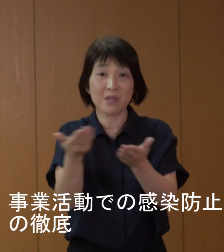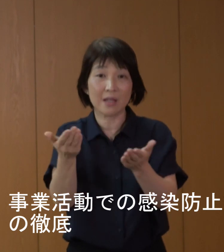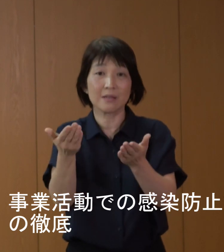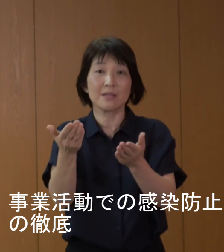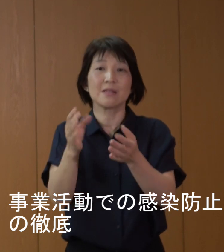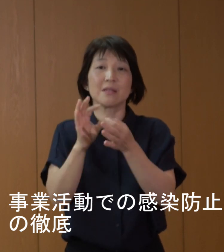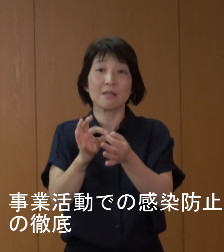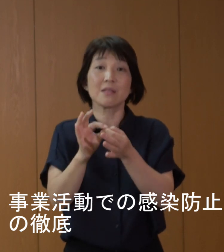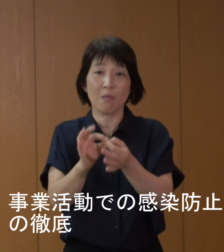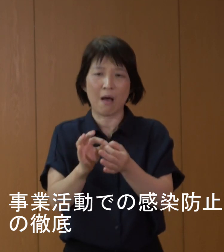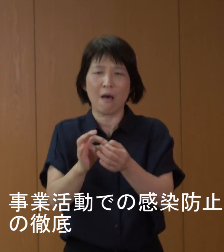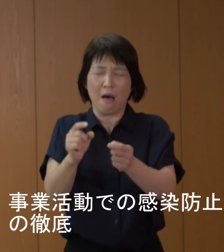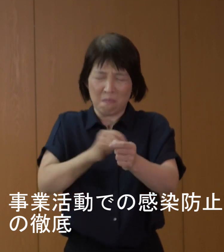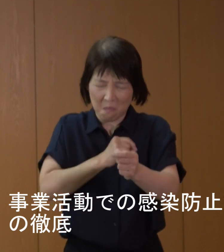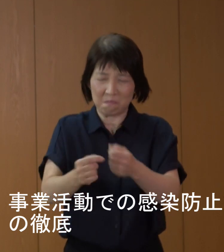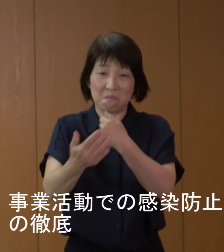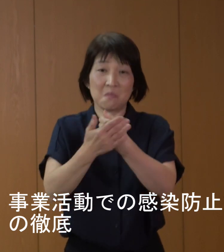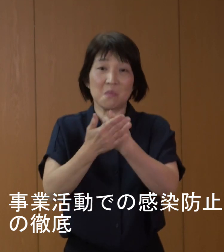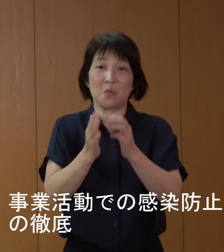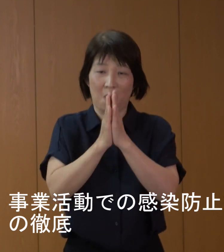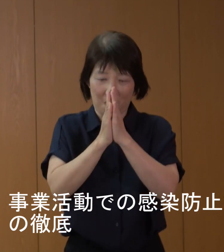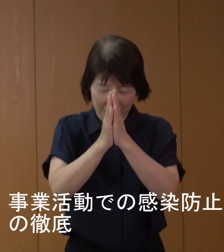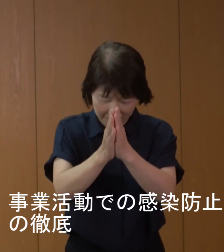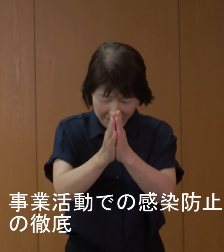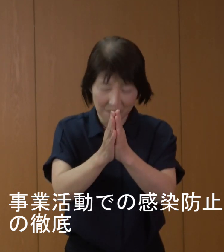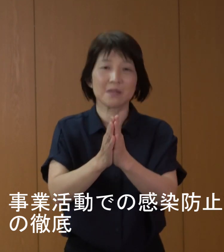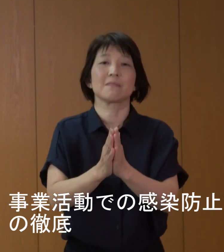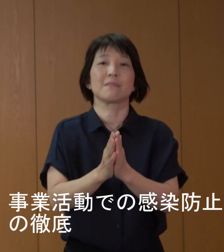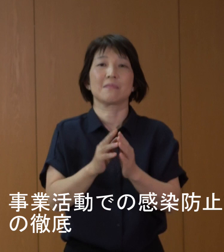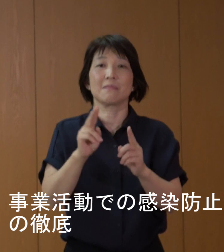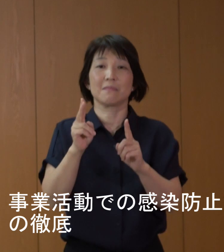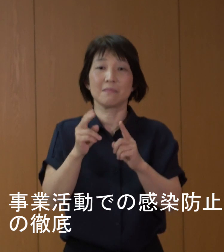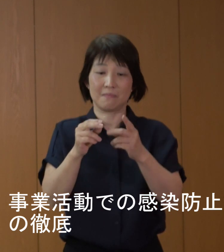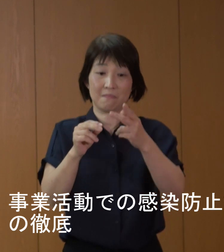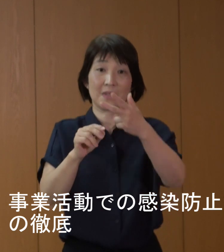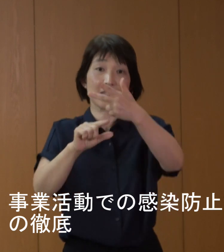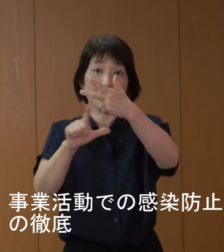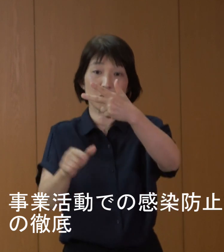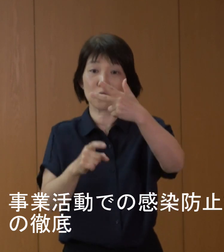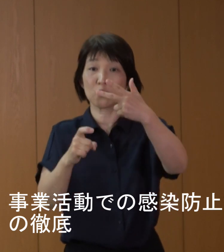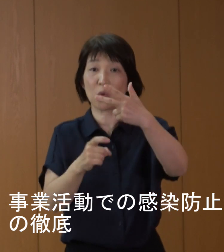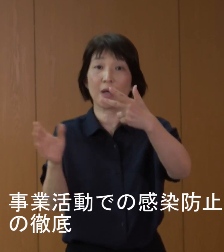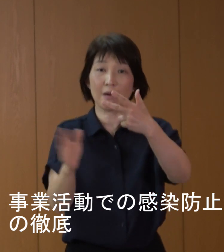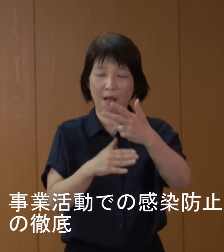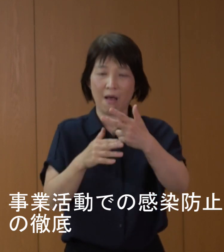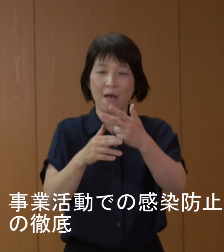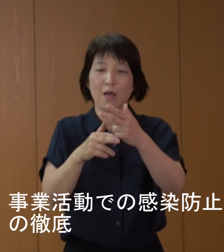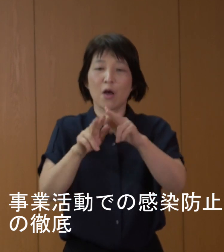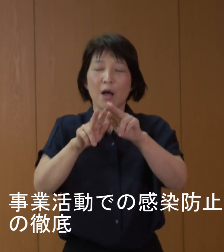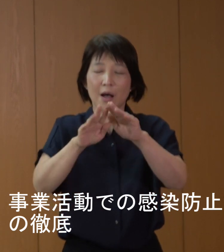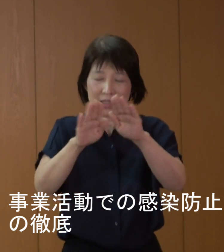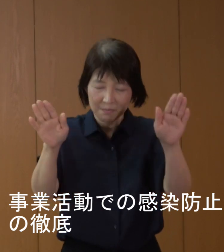特段のご協力をお願いします。また7月10日から運用を開始